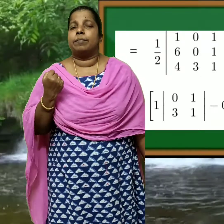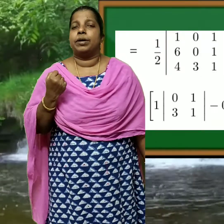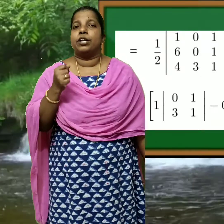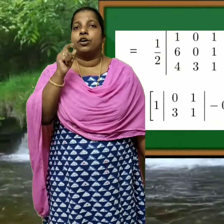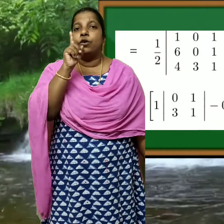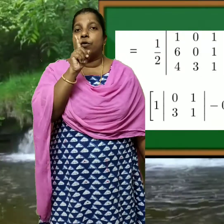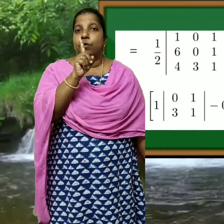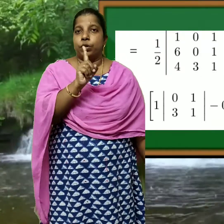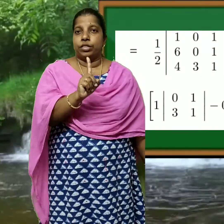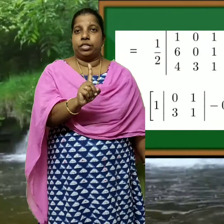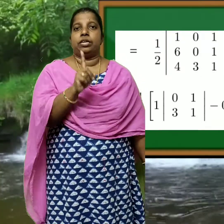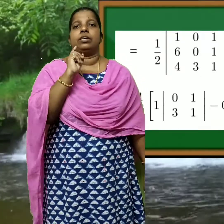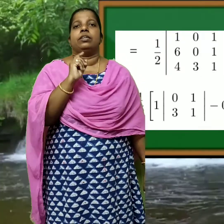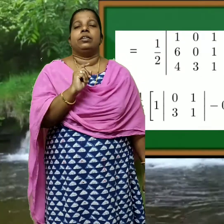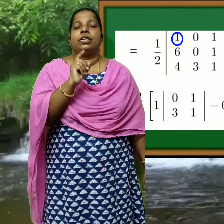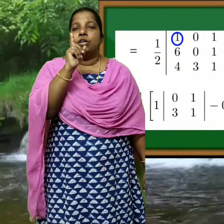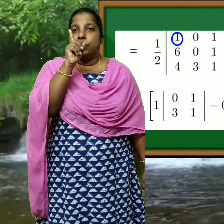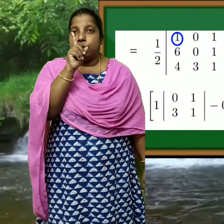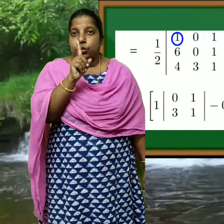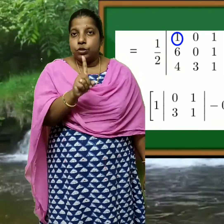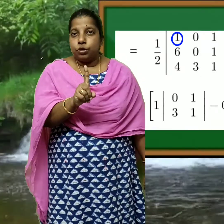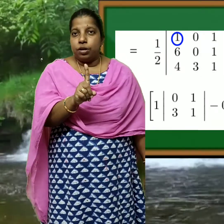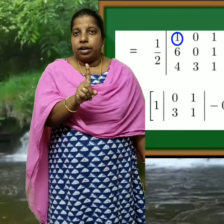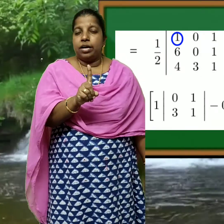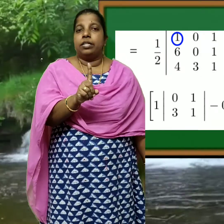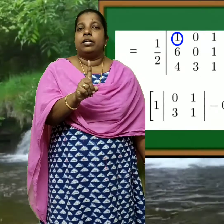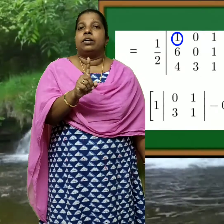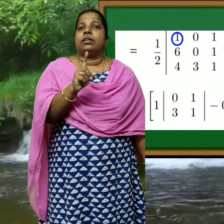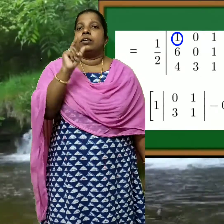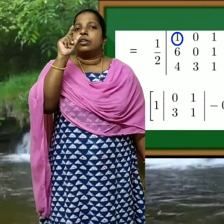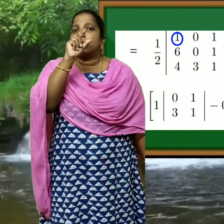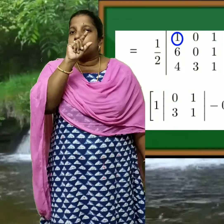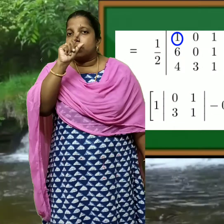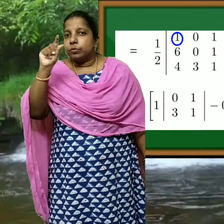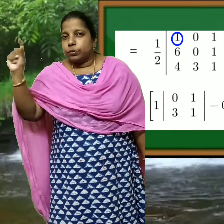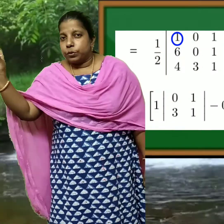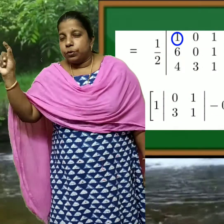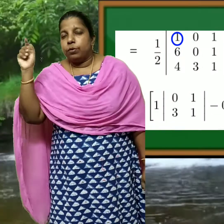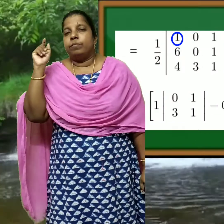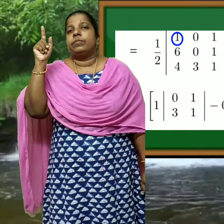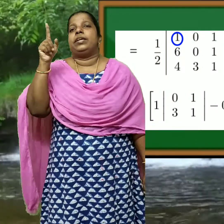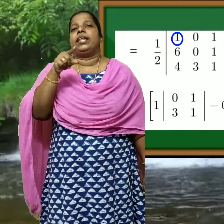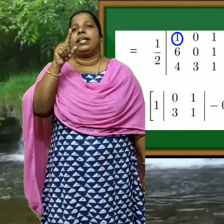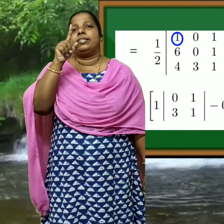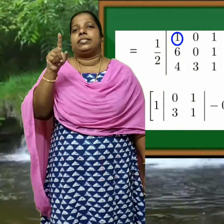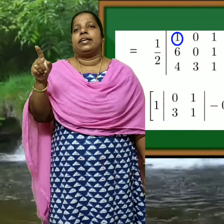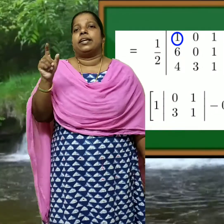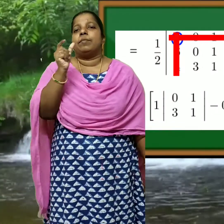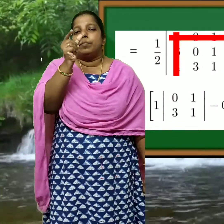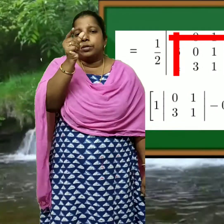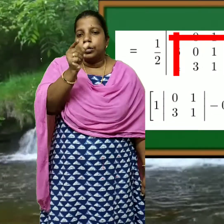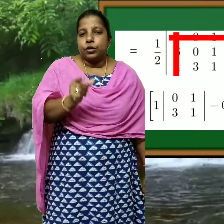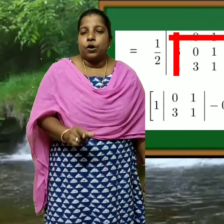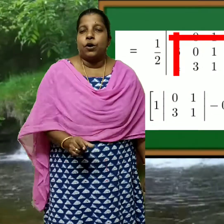ഫസ്റ്റ് എടുക്കേണ്ട നമ്പർ 1. 1 ഉള്ള റോ ഡിലീറ്റ് ചെയ്യണം, കോളം ഡിലീറ്റ്